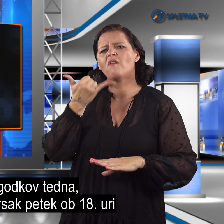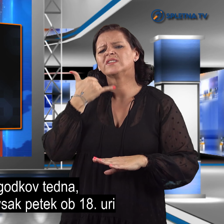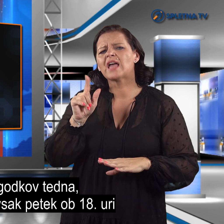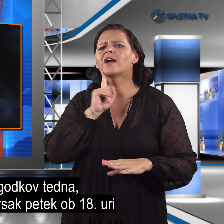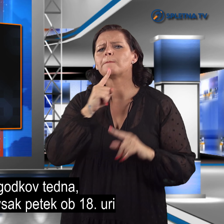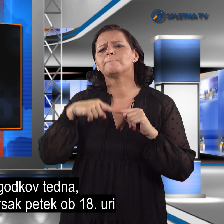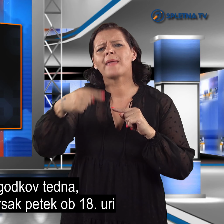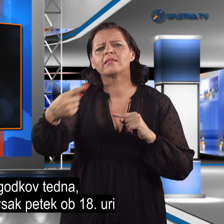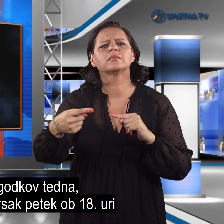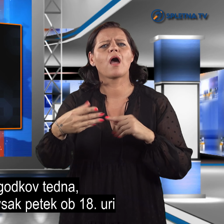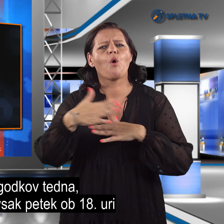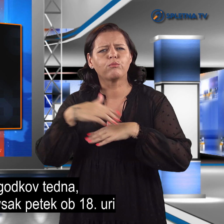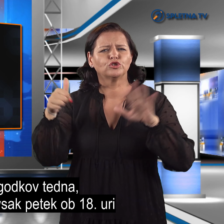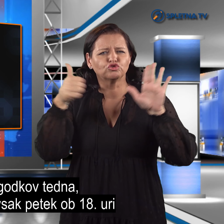po svetu.